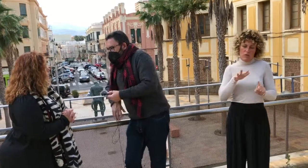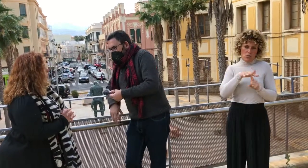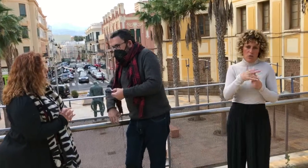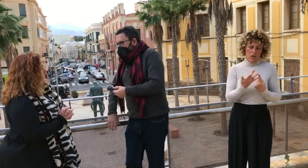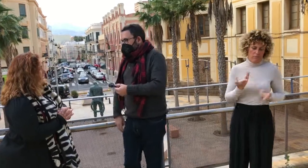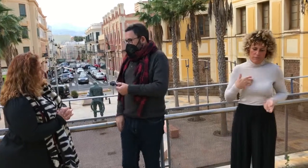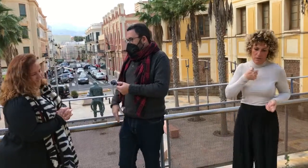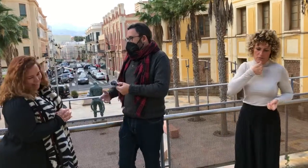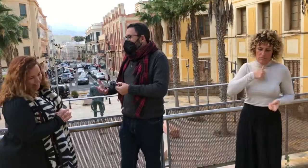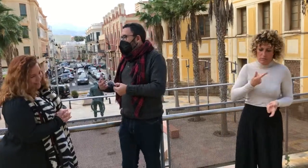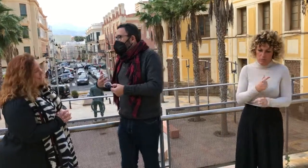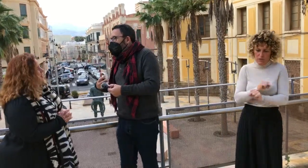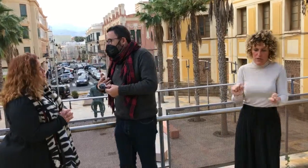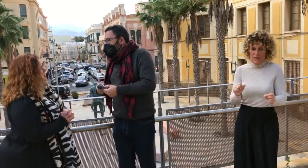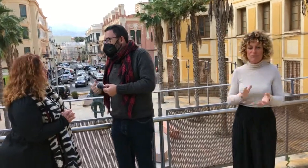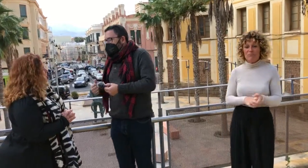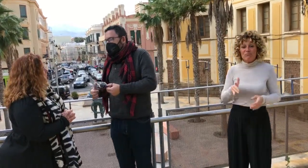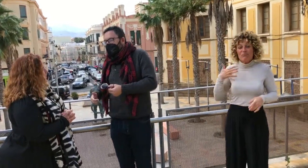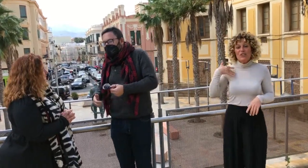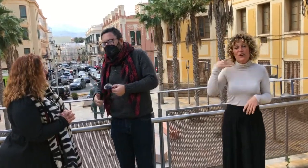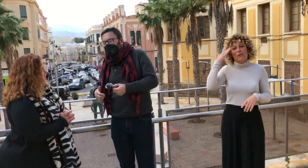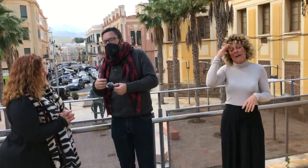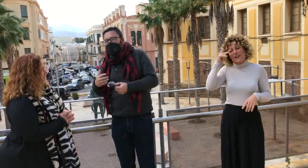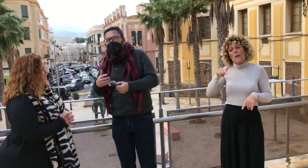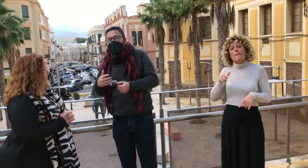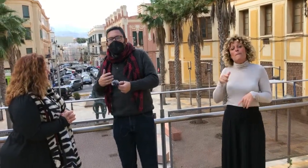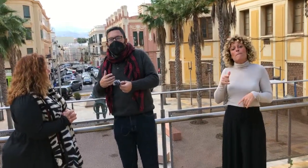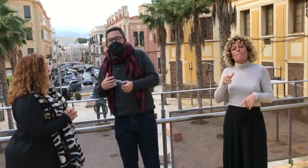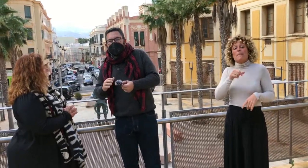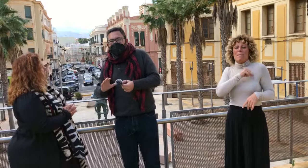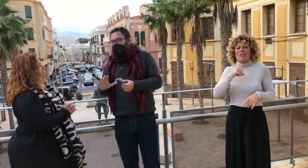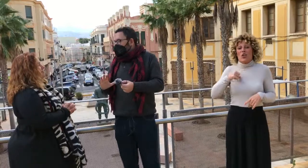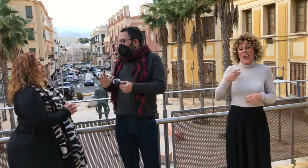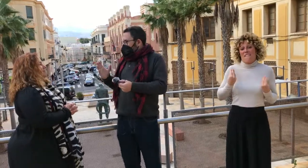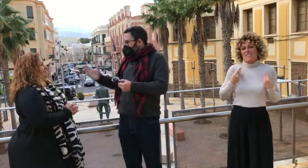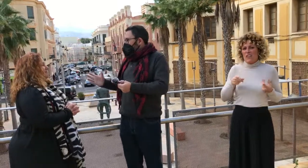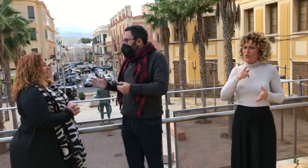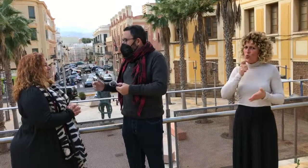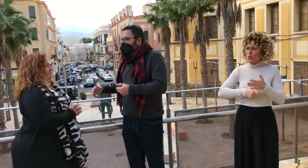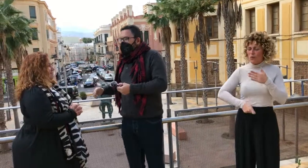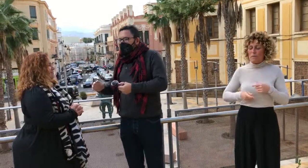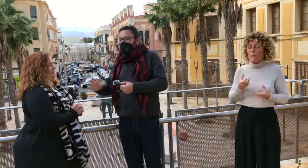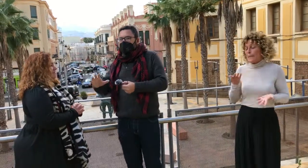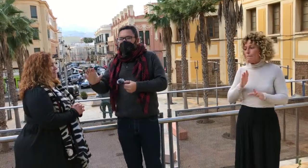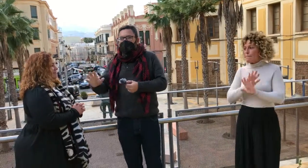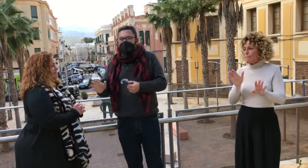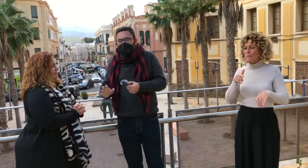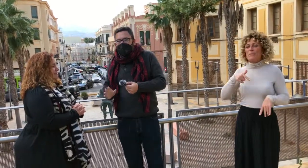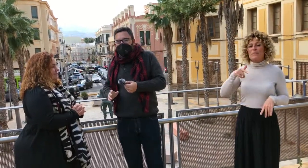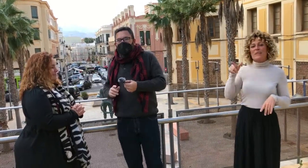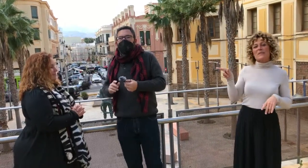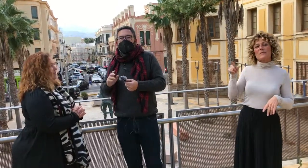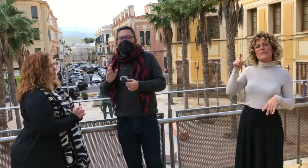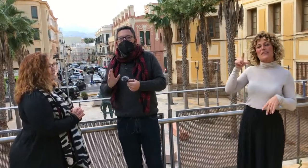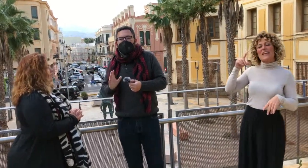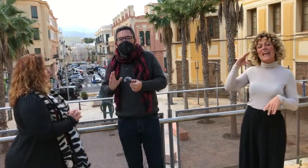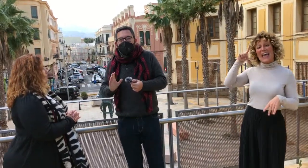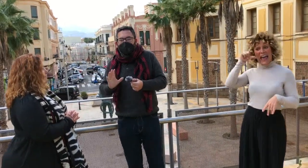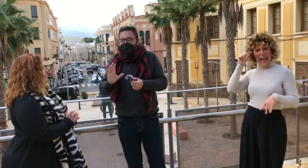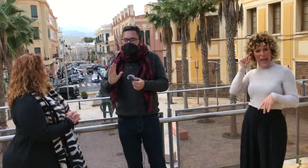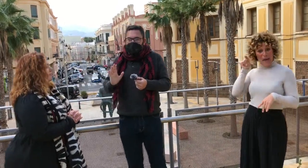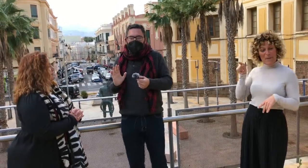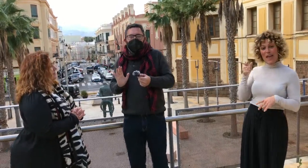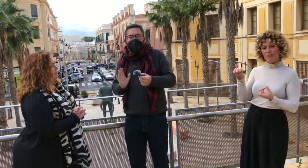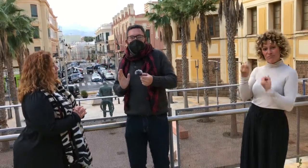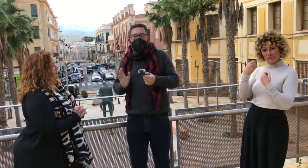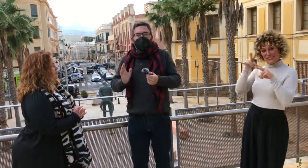soporta. Me imagino que en lo personal debe ser bastante duro. Claro. Bueno, pues nada, Carmen nos está contando un poco la parte laboral,